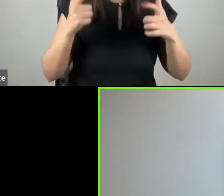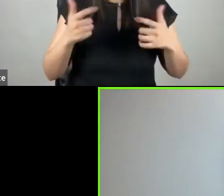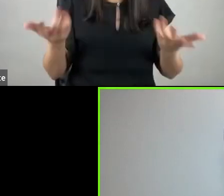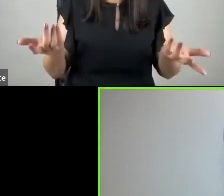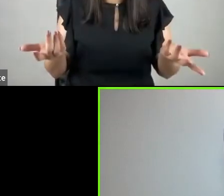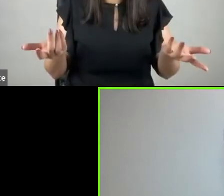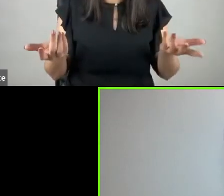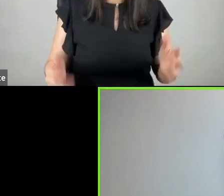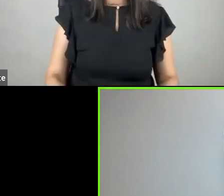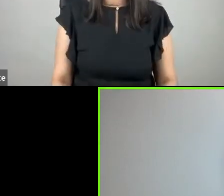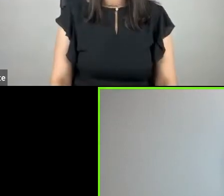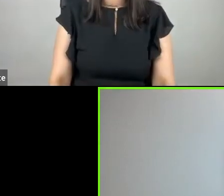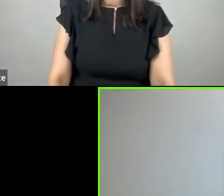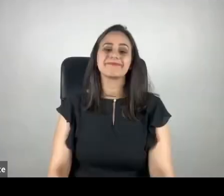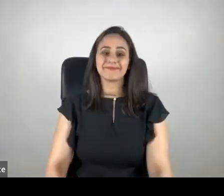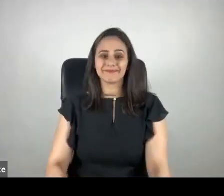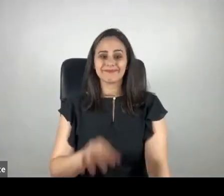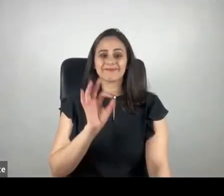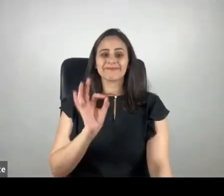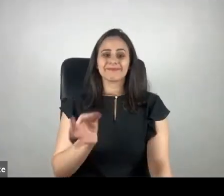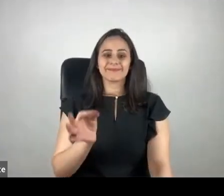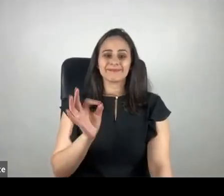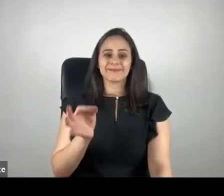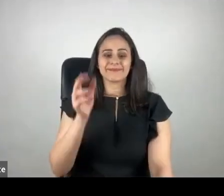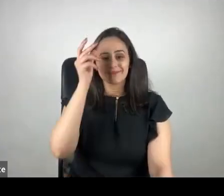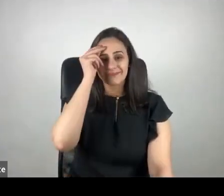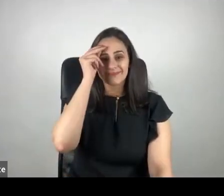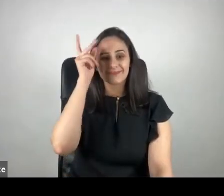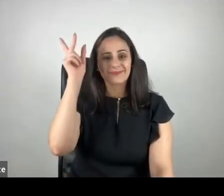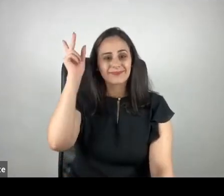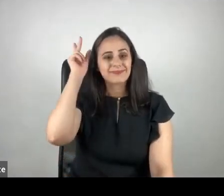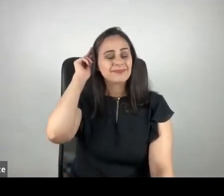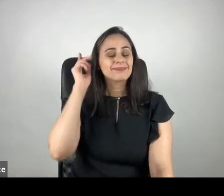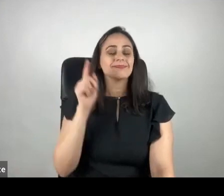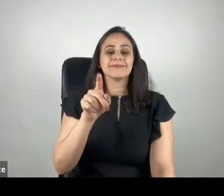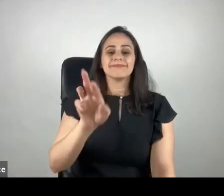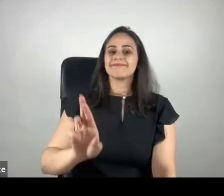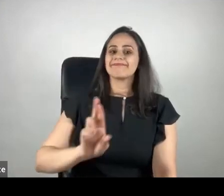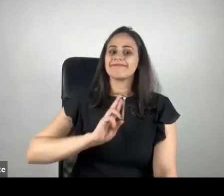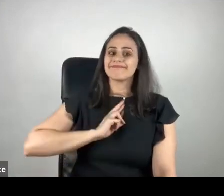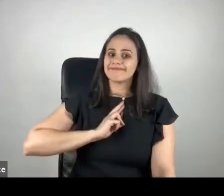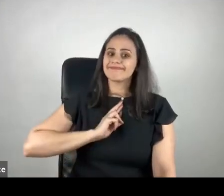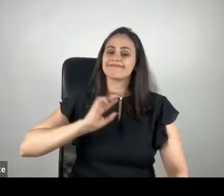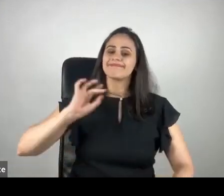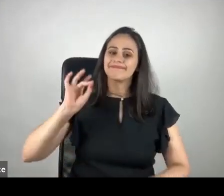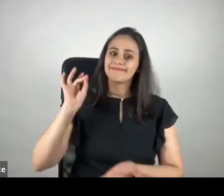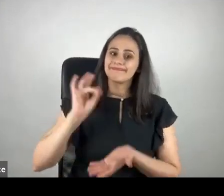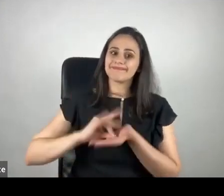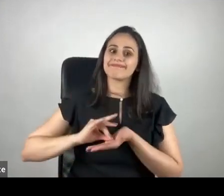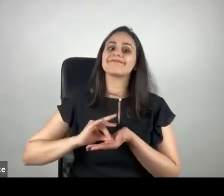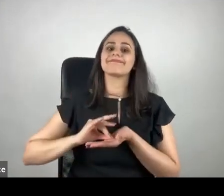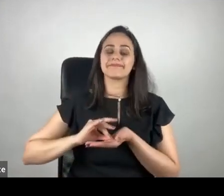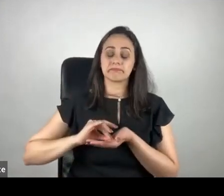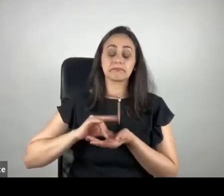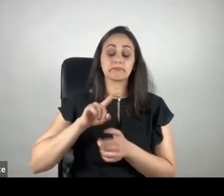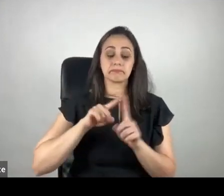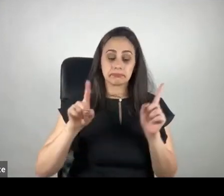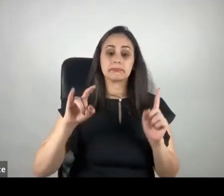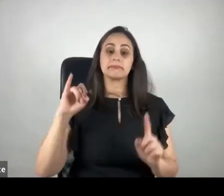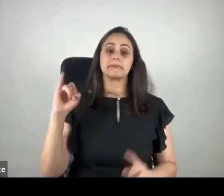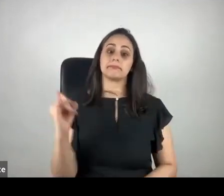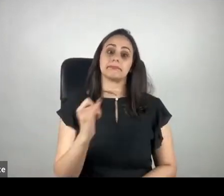Natália, muito importante essa sua resposta sincera, porque a gente